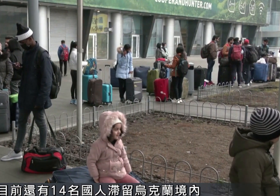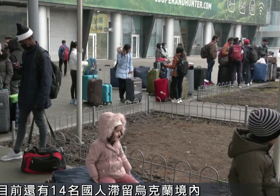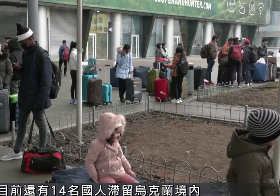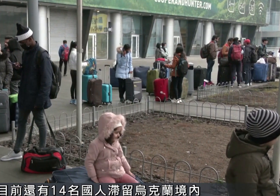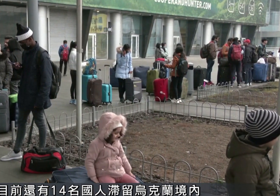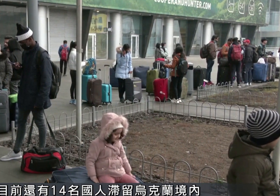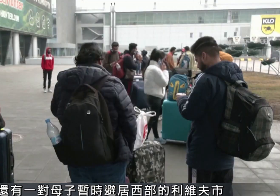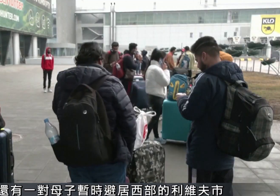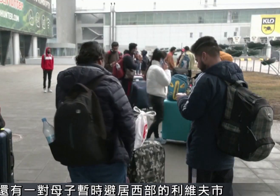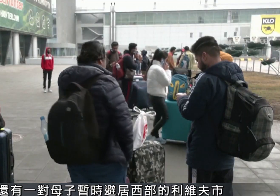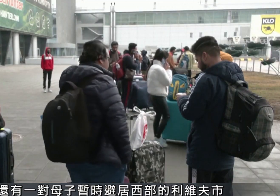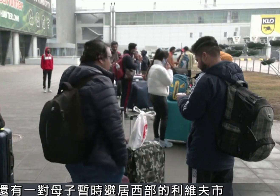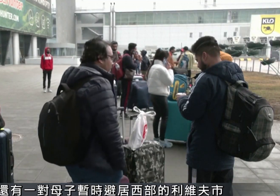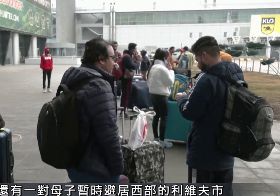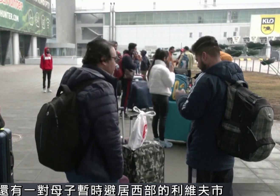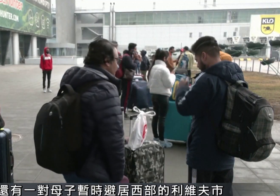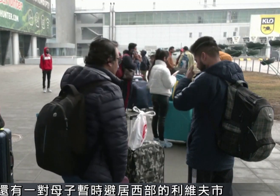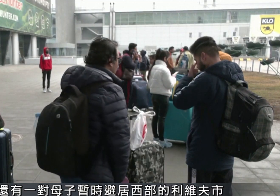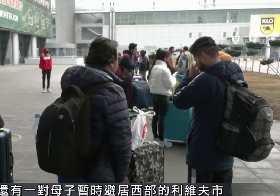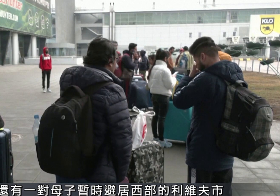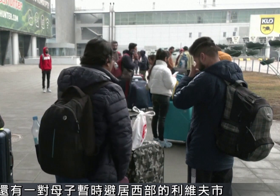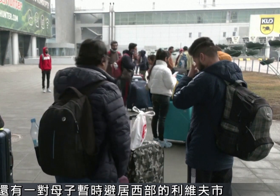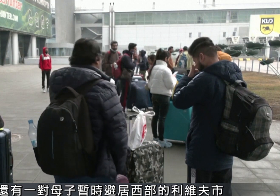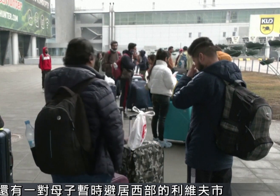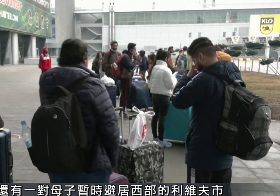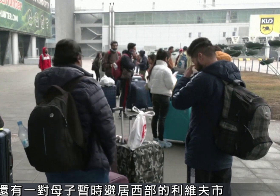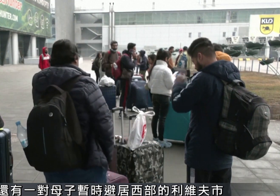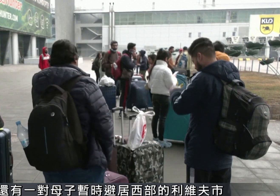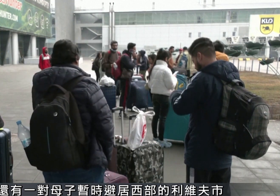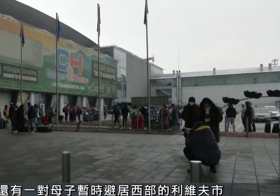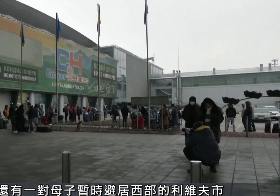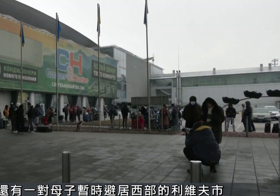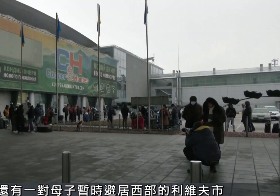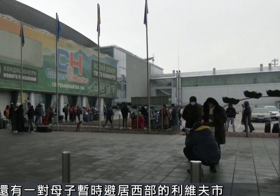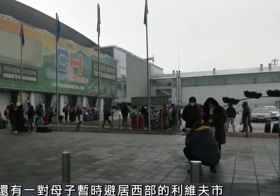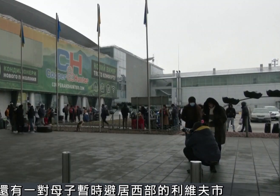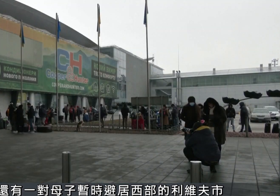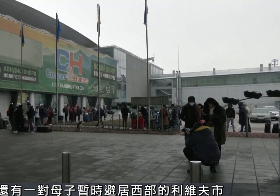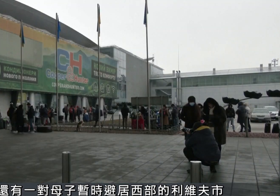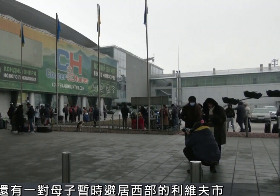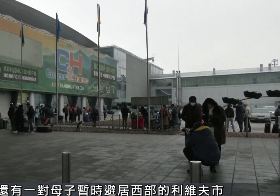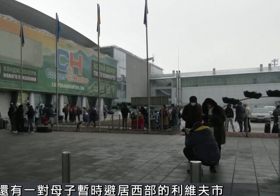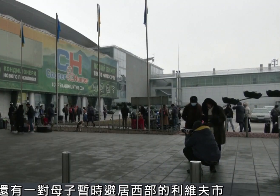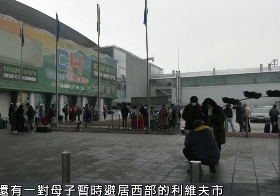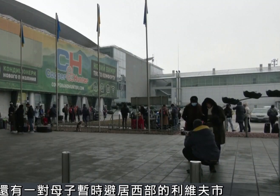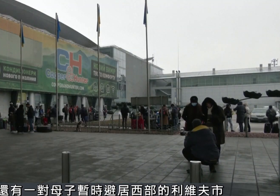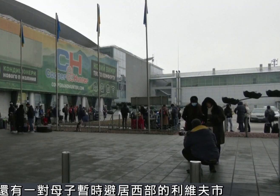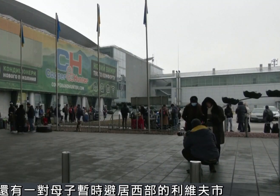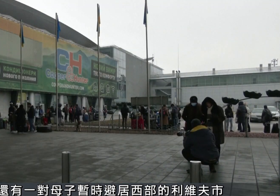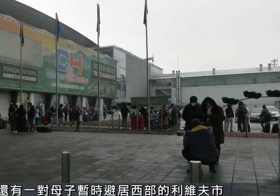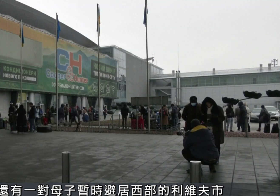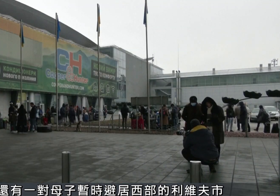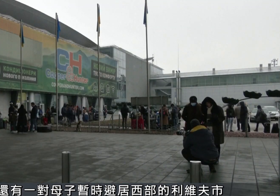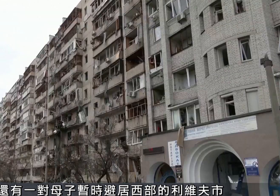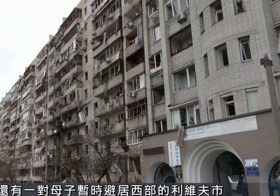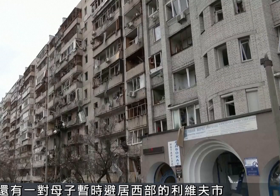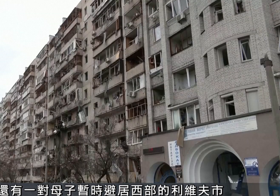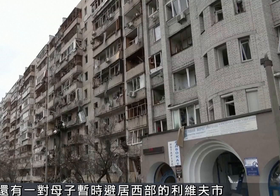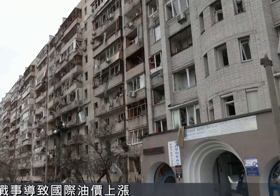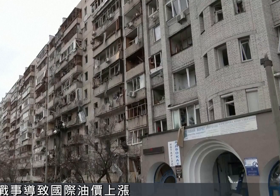部，还有一对母子暂时避居西部的利维夫市。我驻外人员都有保持联系，以提供必要协助。战事导致